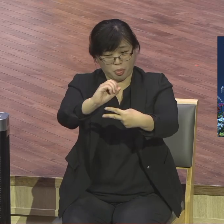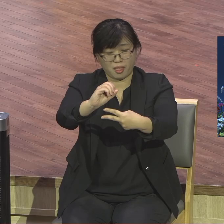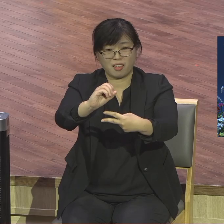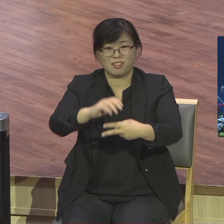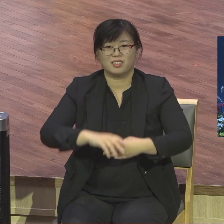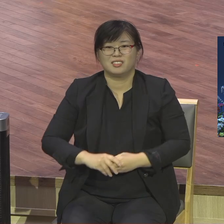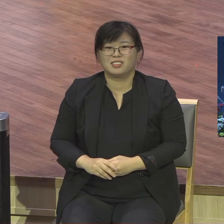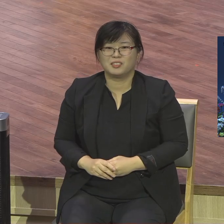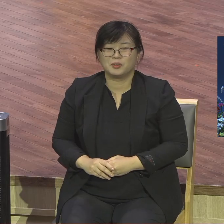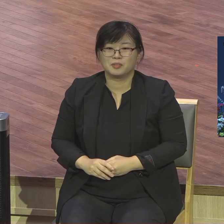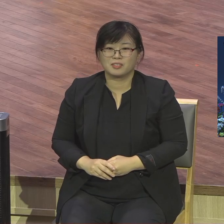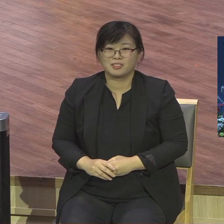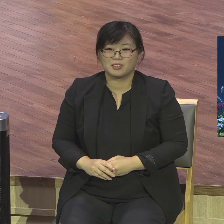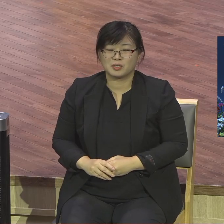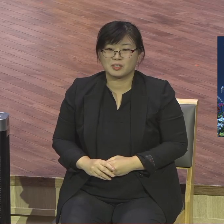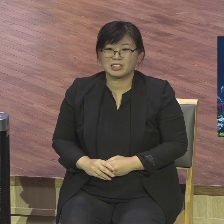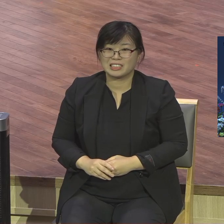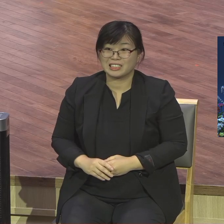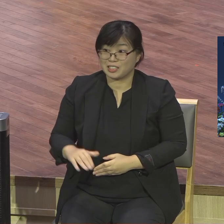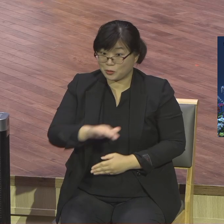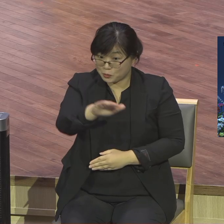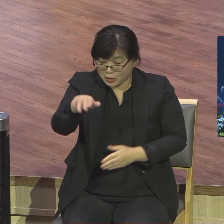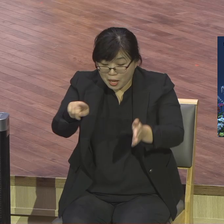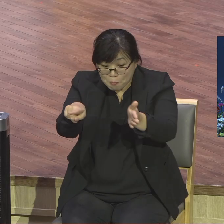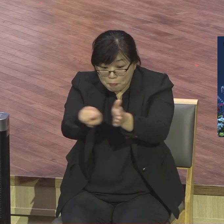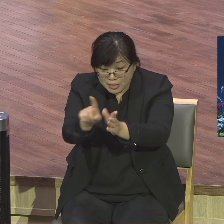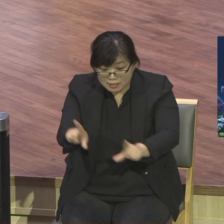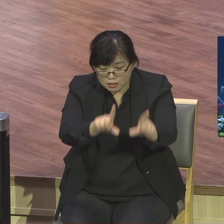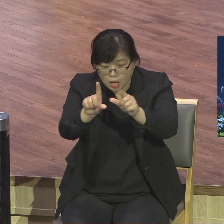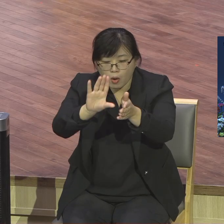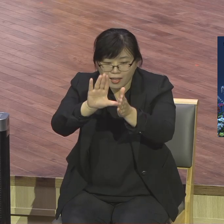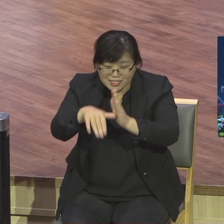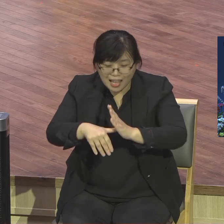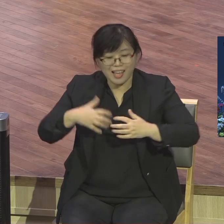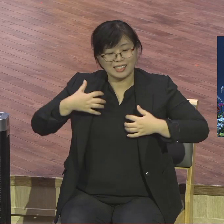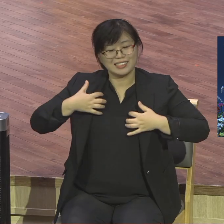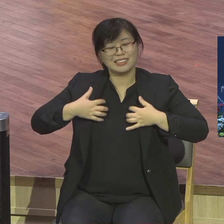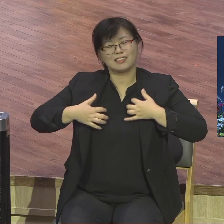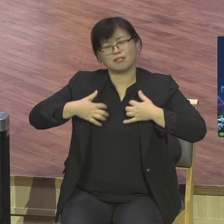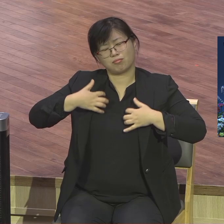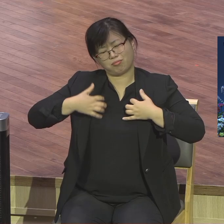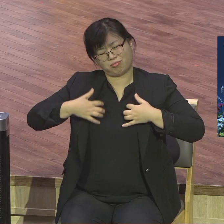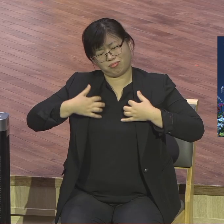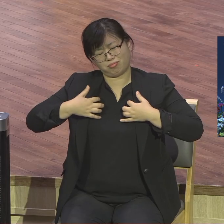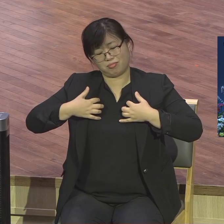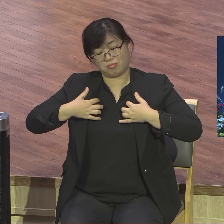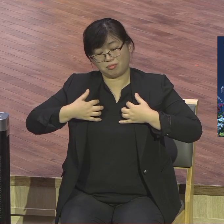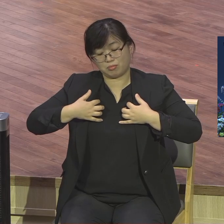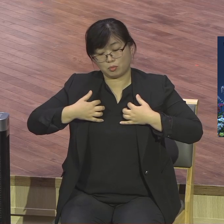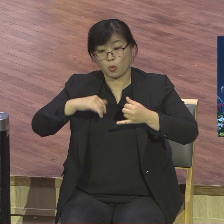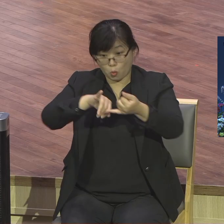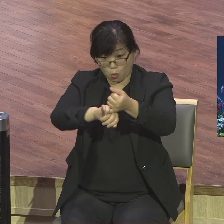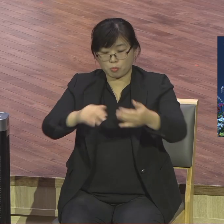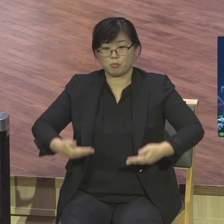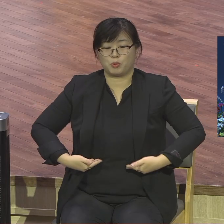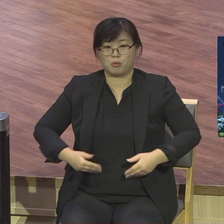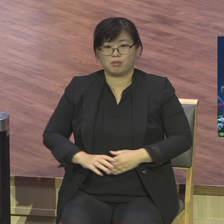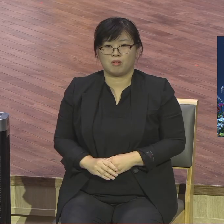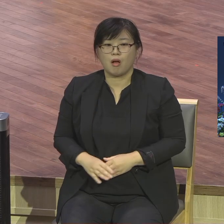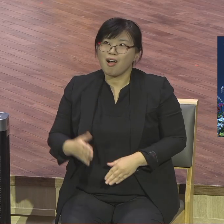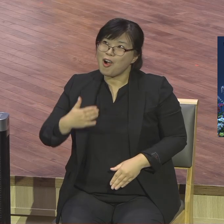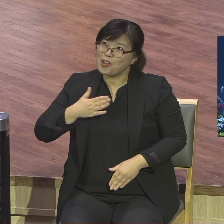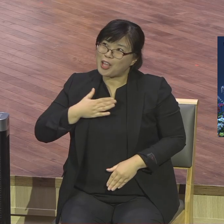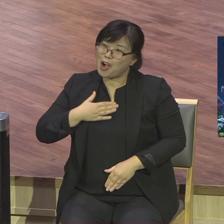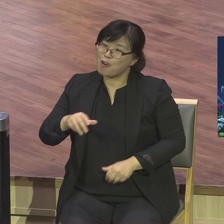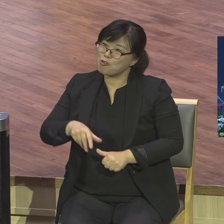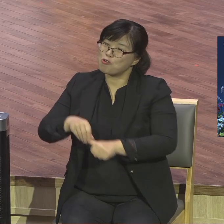아니에요. 그 자체가 기쁨과 즐거움이 돼야 돼요. 내가 어쩌다가 구원을 받았어. 내가 어쩌다가 회장이 돼가지고.